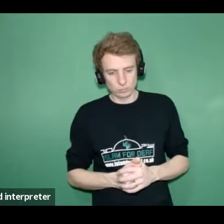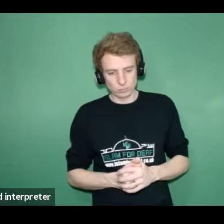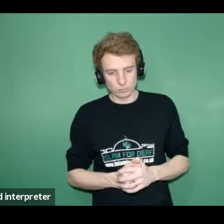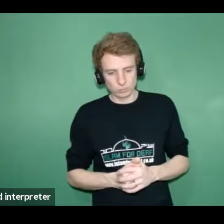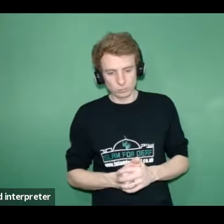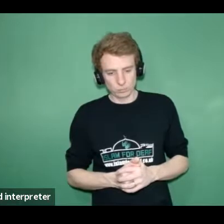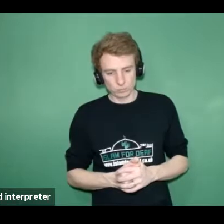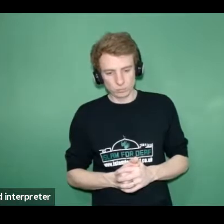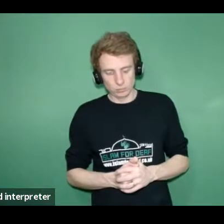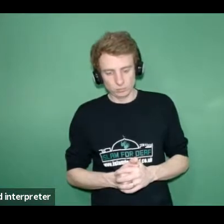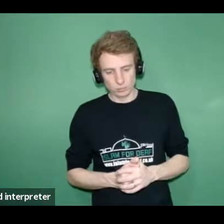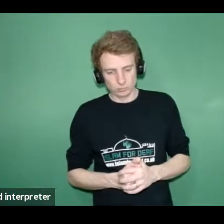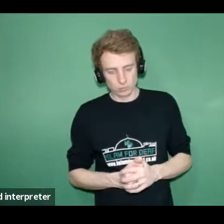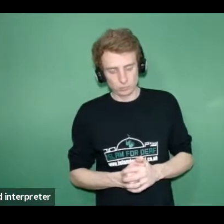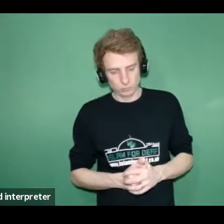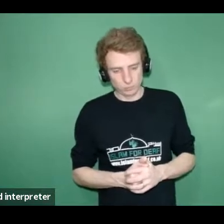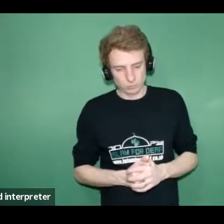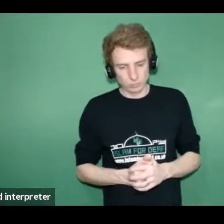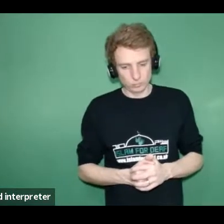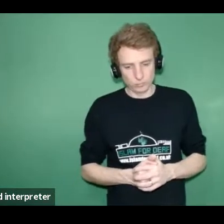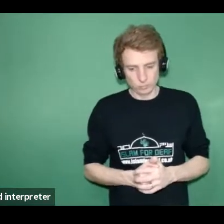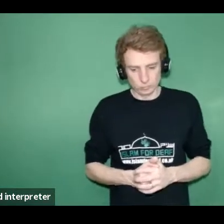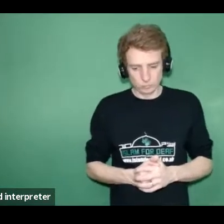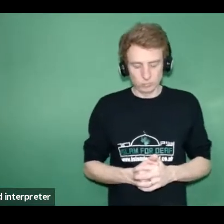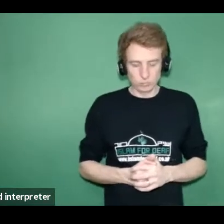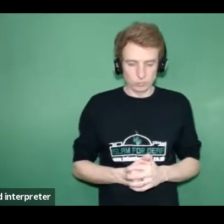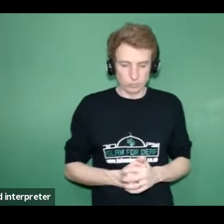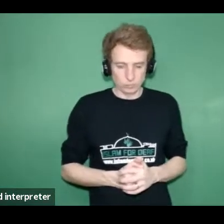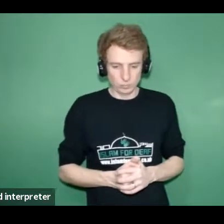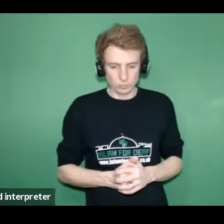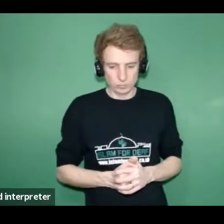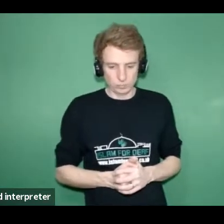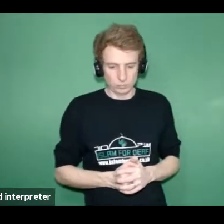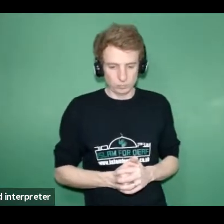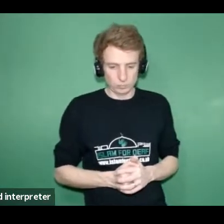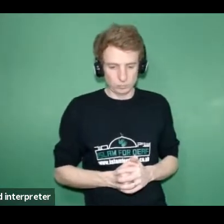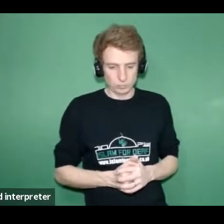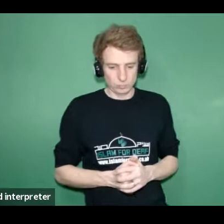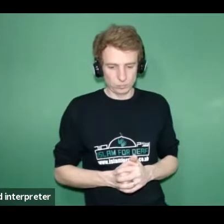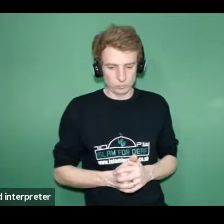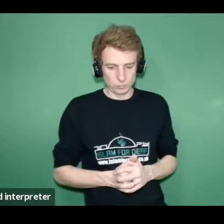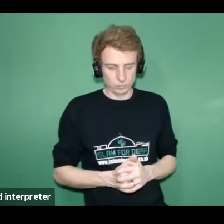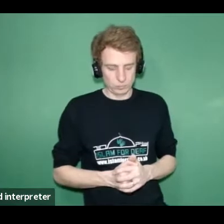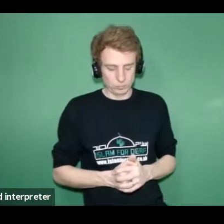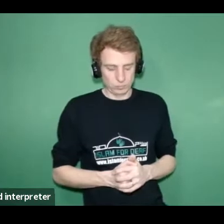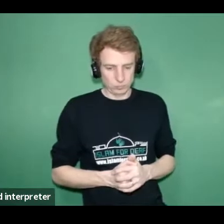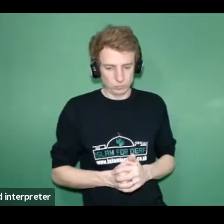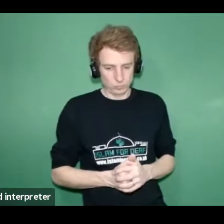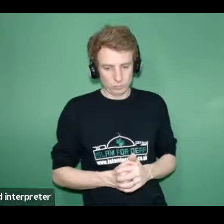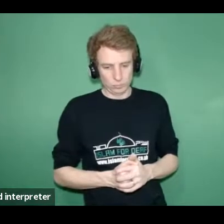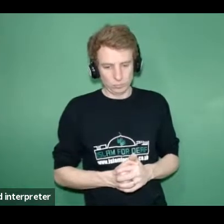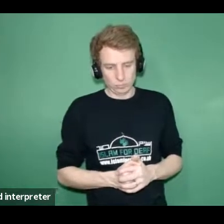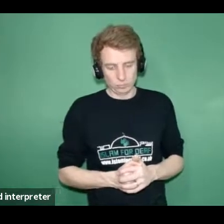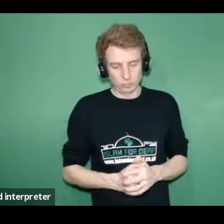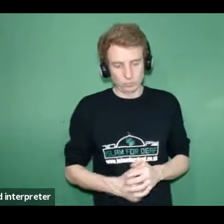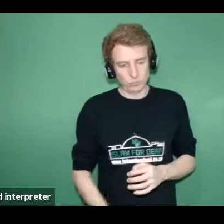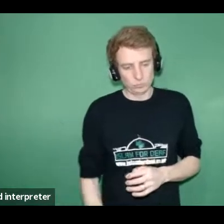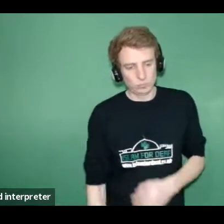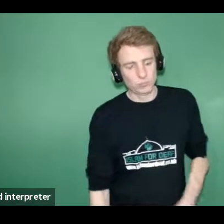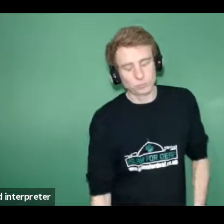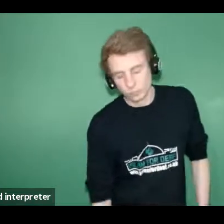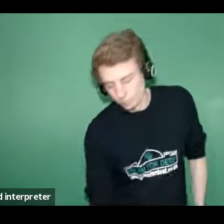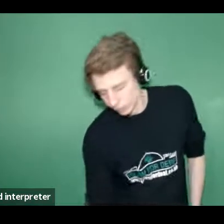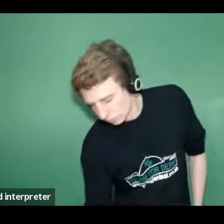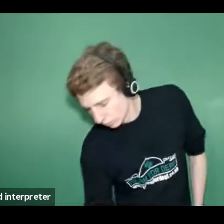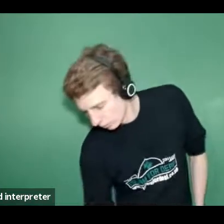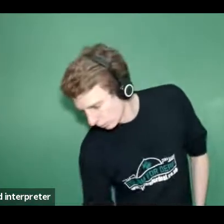لهو ولعب فمات بيده المريض. نحن إذا لهونا